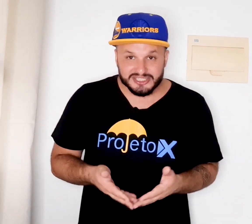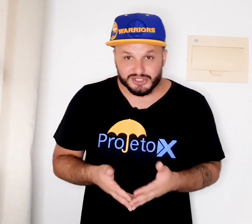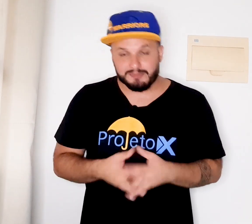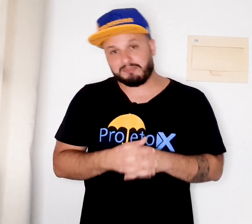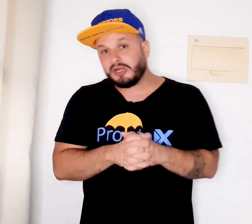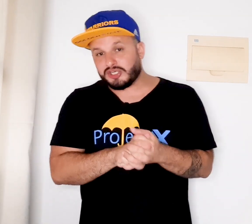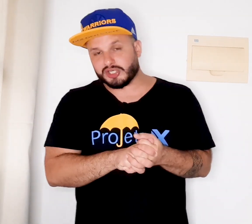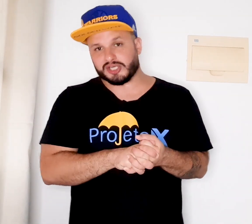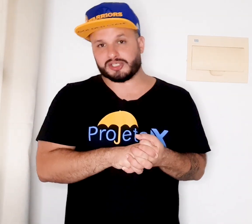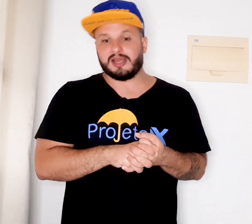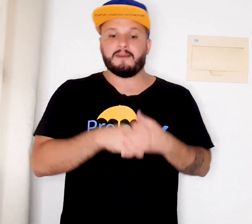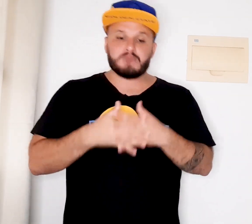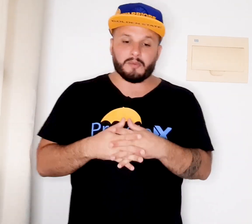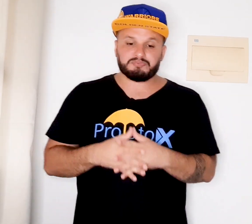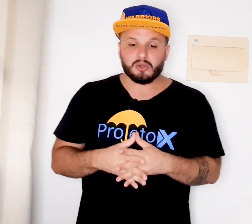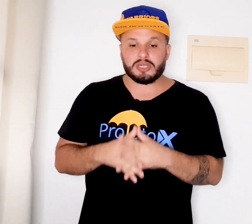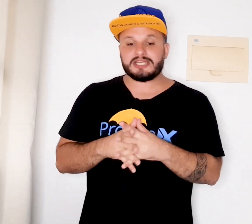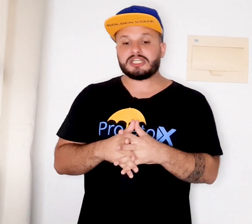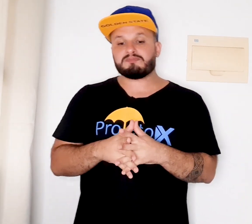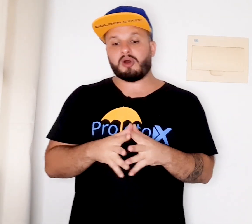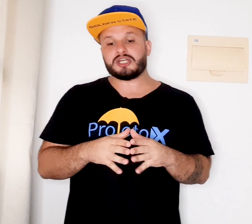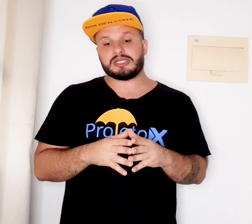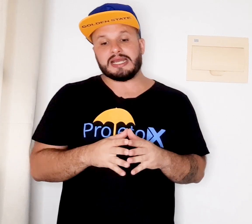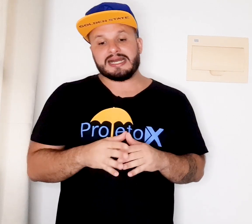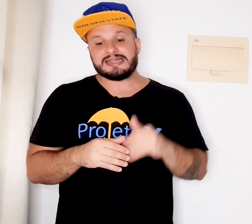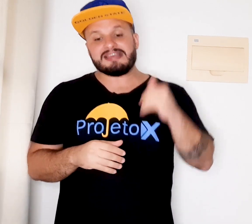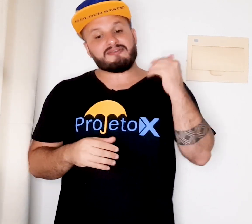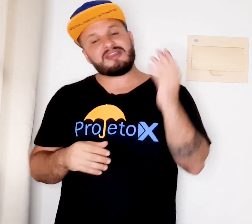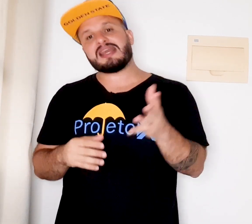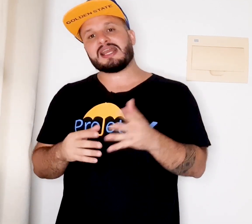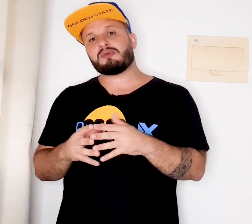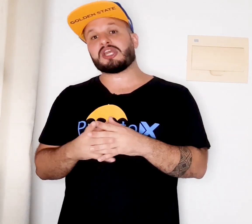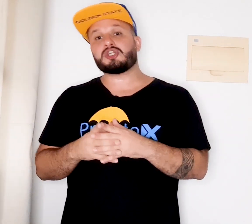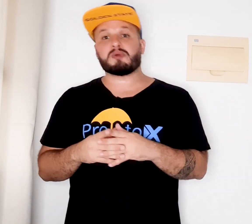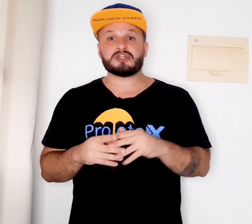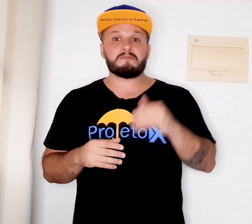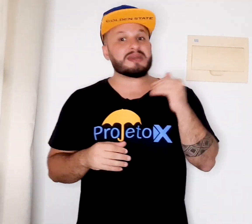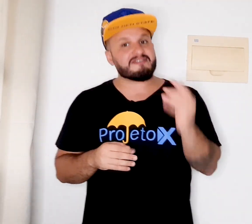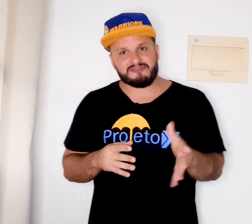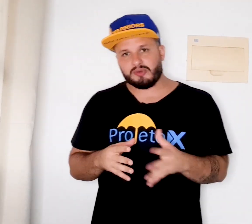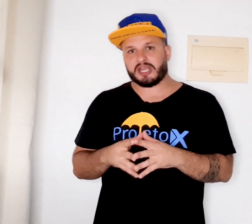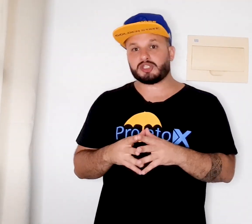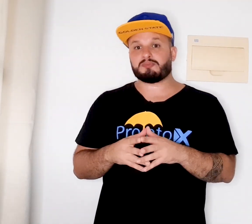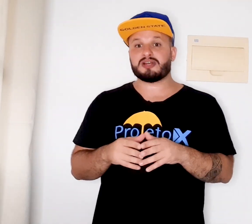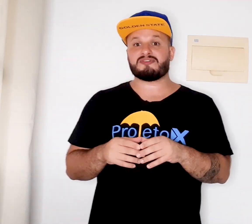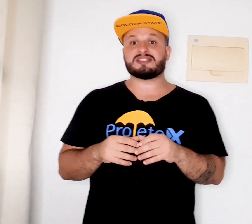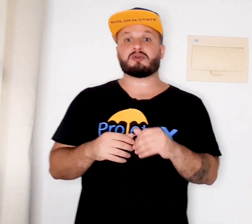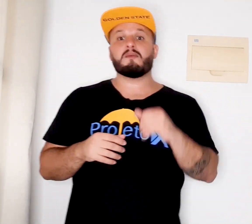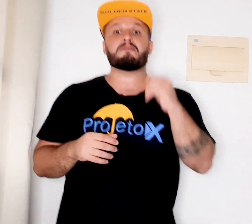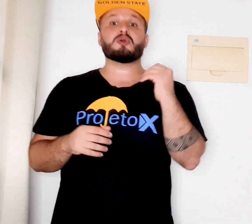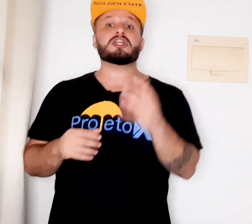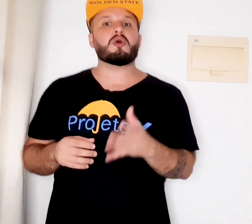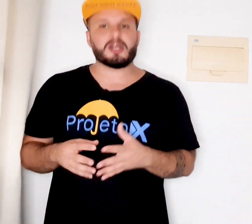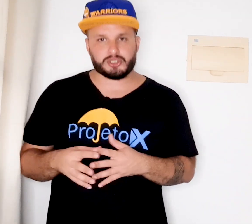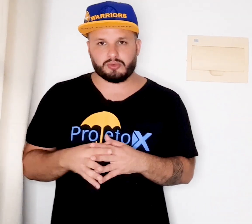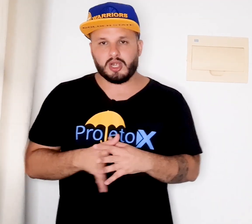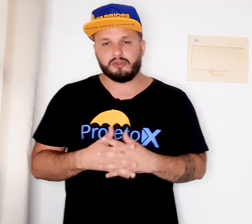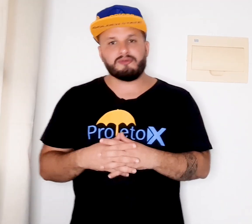crises políticas. Bom, o que a gente pode antever aí, o que a gente pode prever, o que a gente pode fazer com o prognóstico do